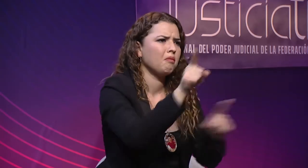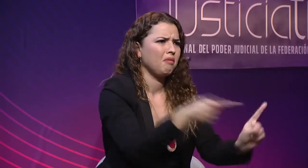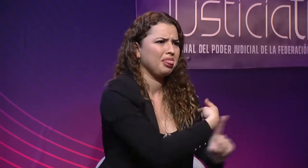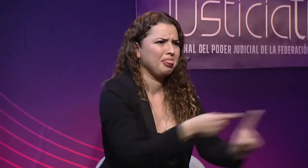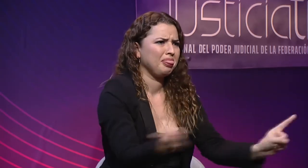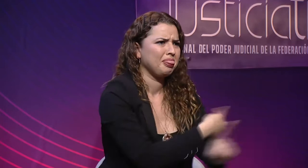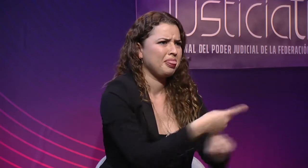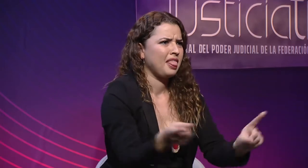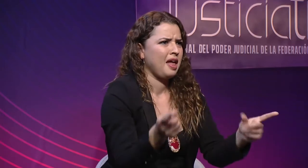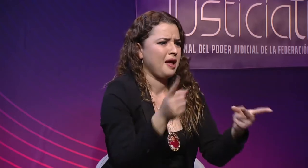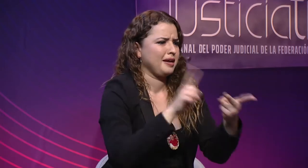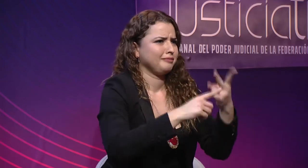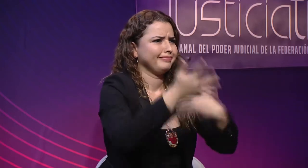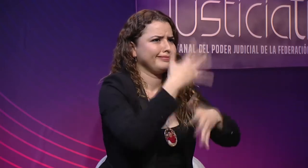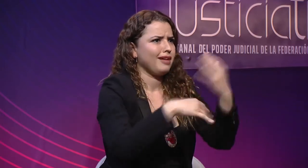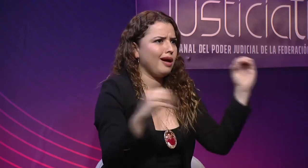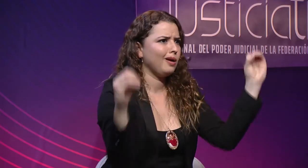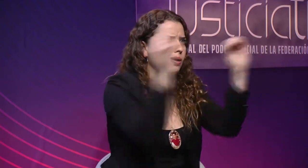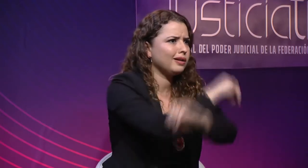conocía y no decía nada acertado.